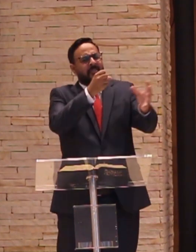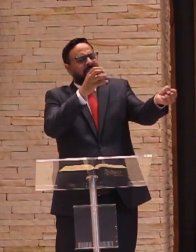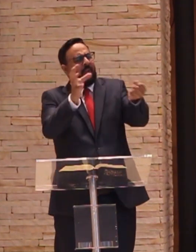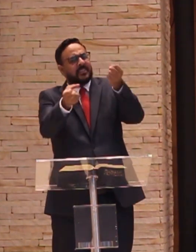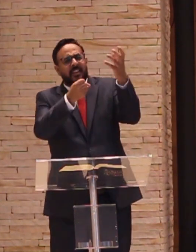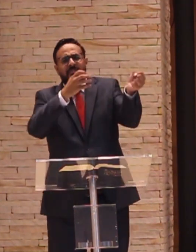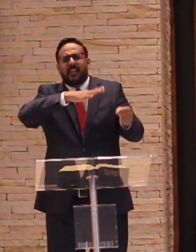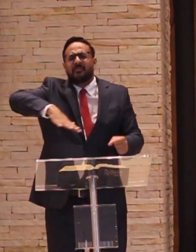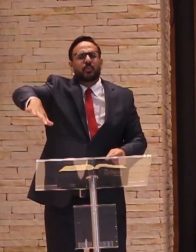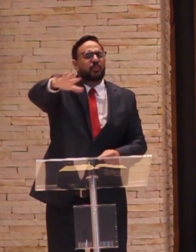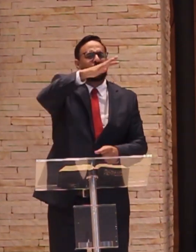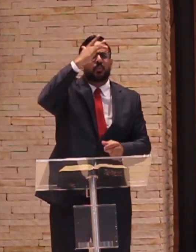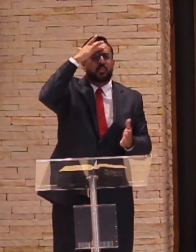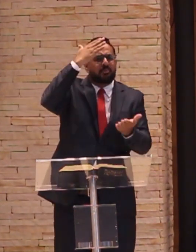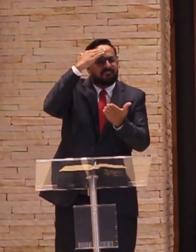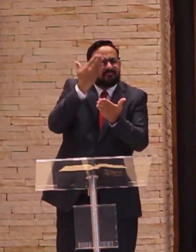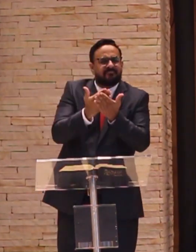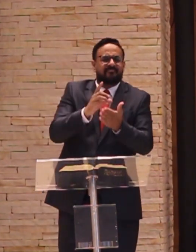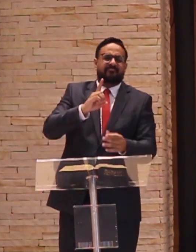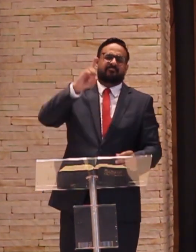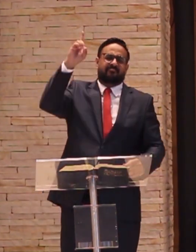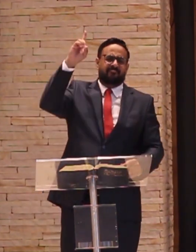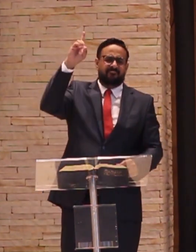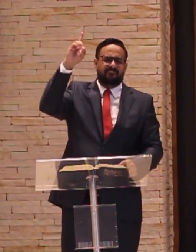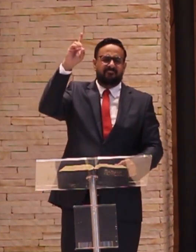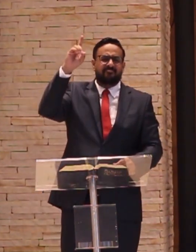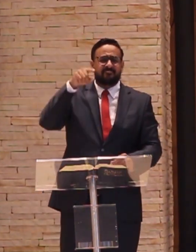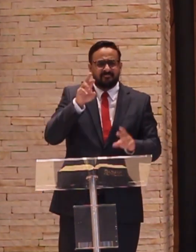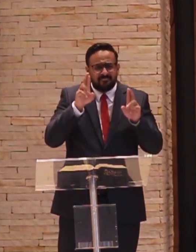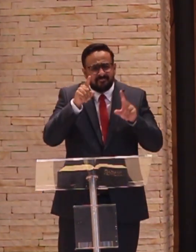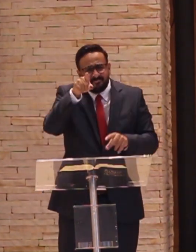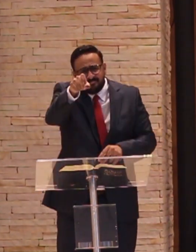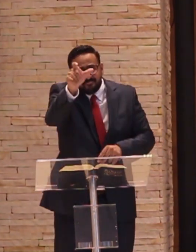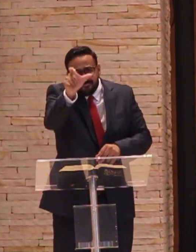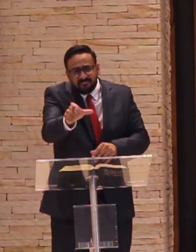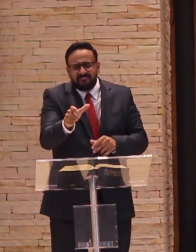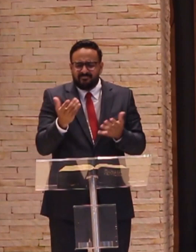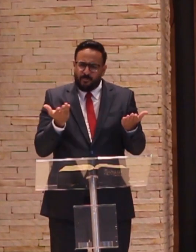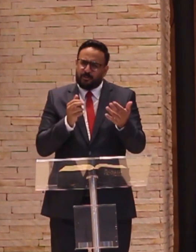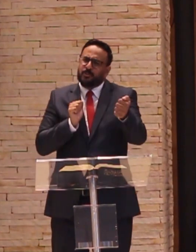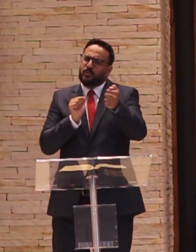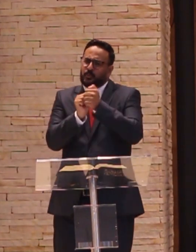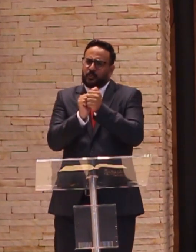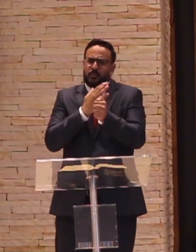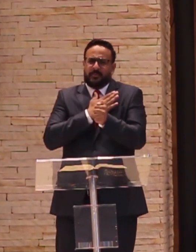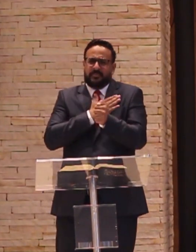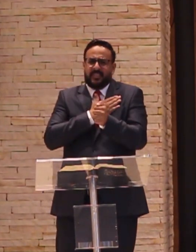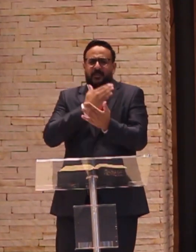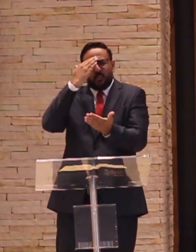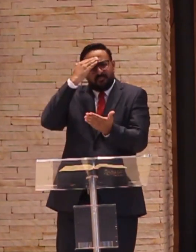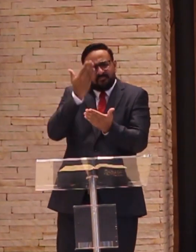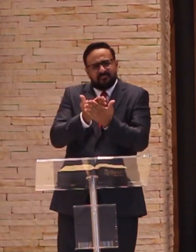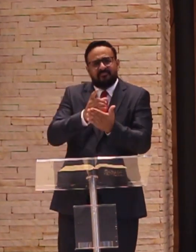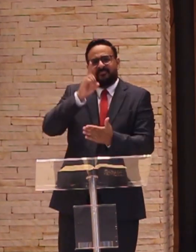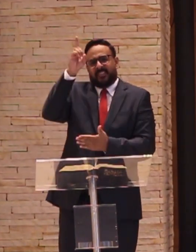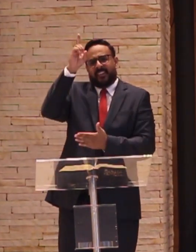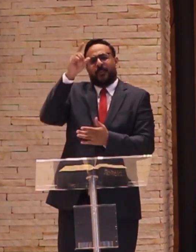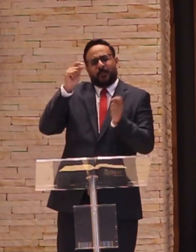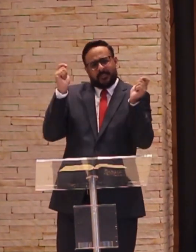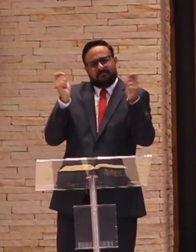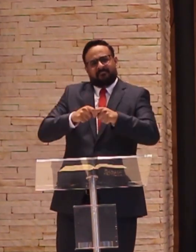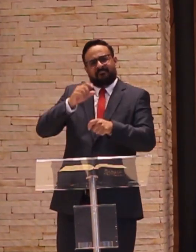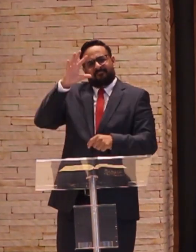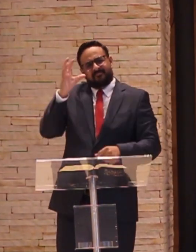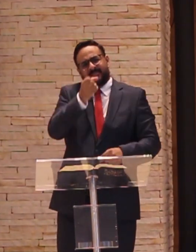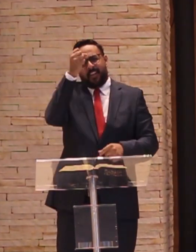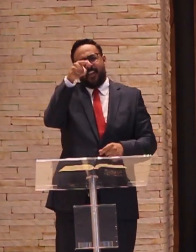oração, para que ele venha rápido salvar a todas as pessoas que acreditarem no sangue do Cordeiro, que acreditarem em Deus. Então eu